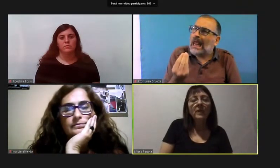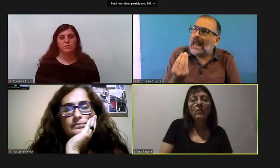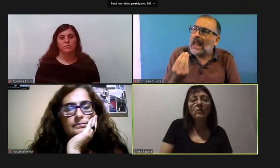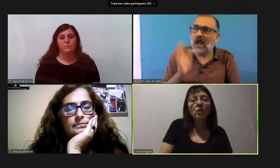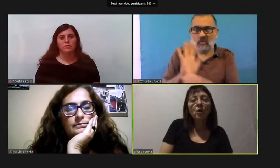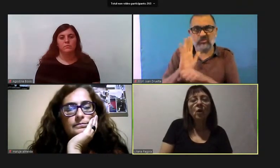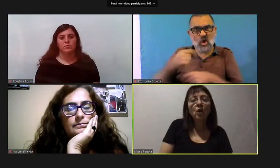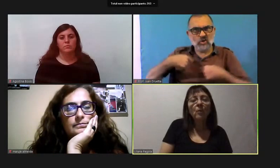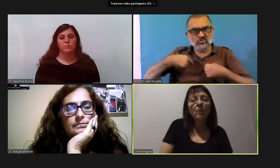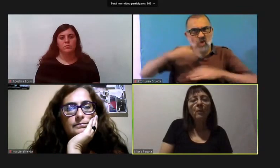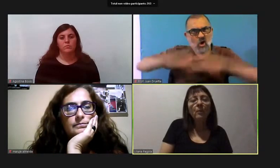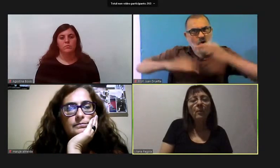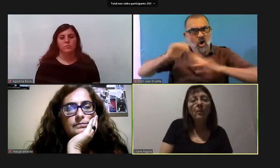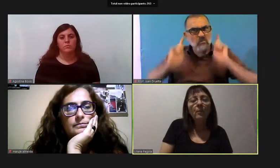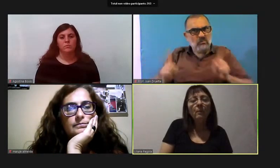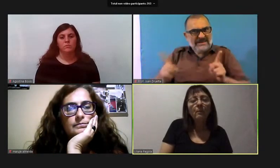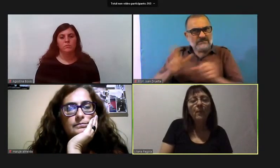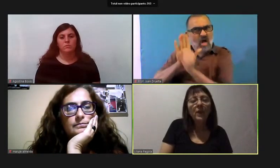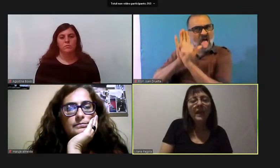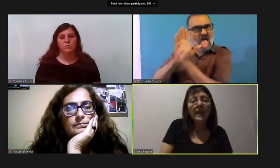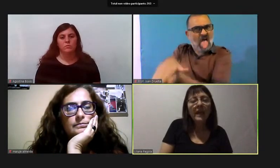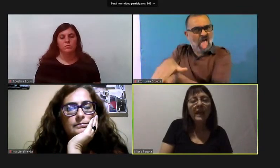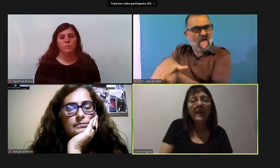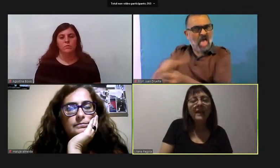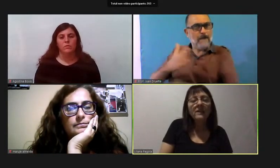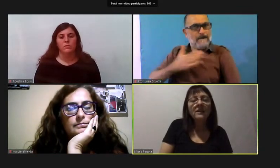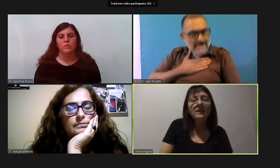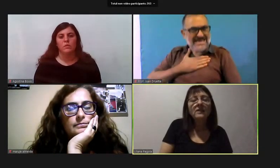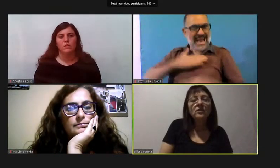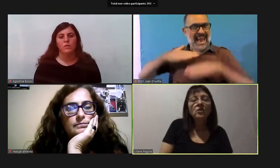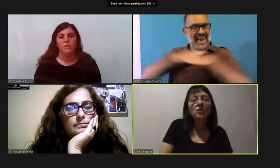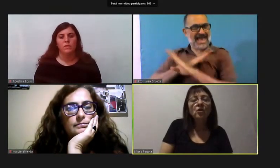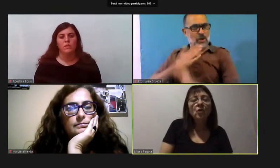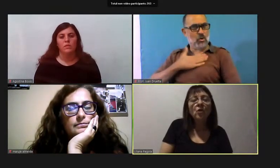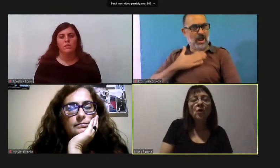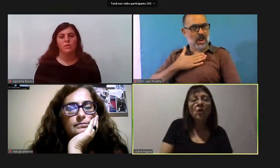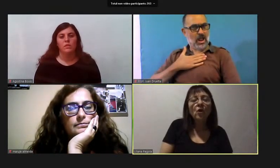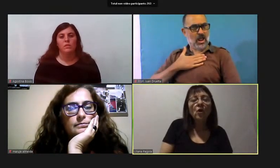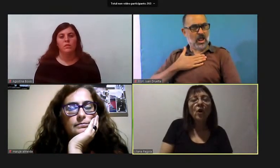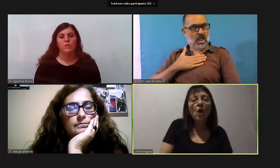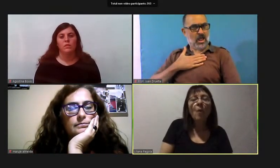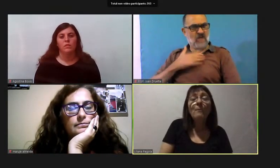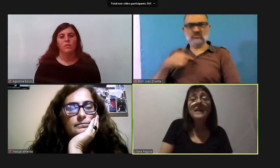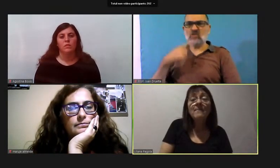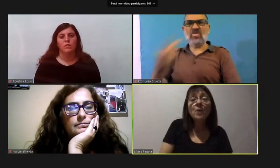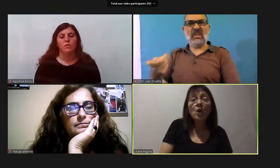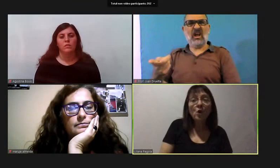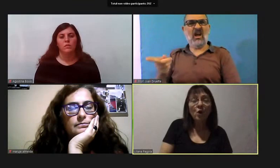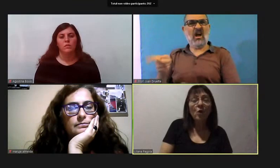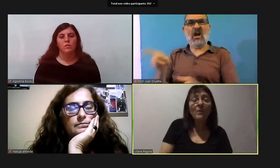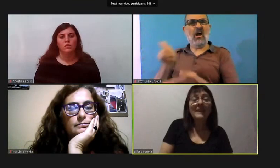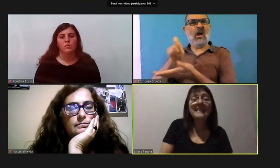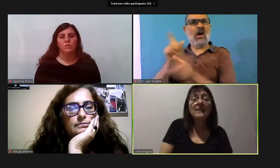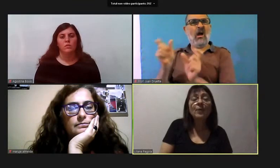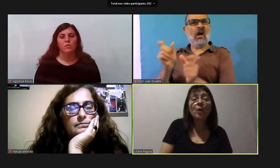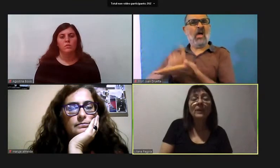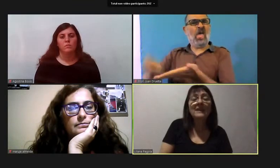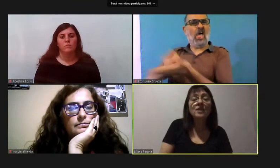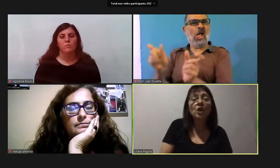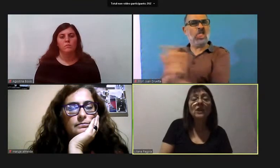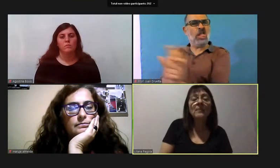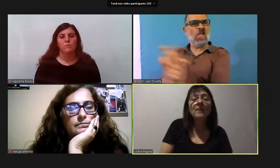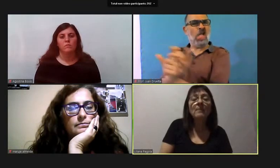Yo pregunto, ¿por qué yo oprimo o participo